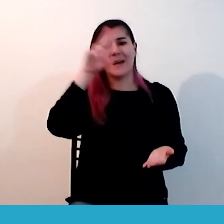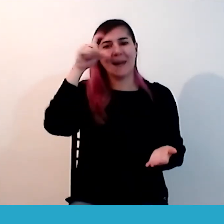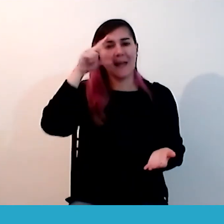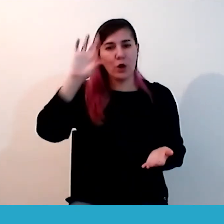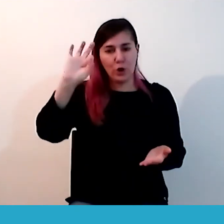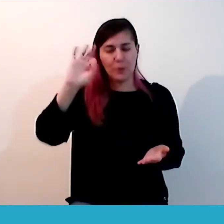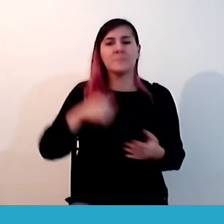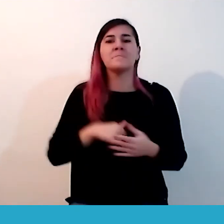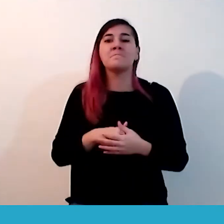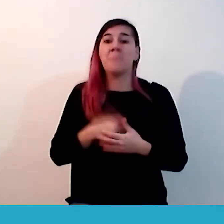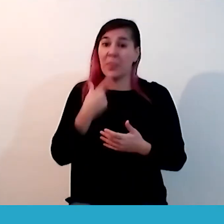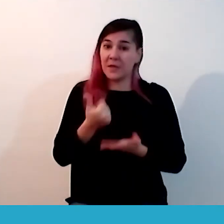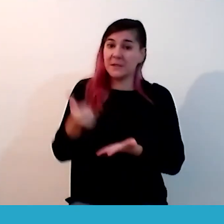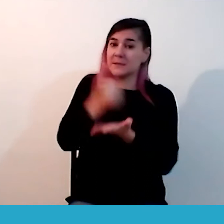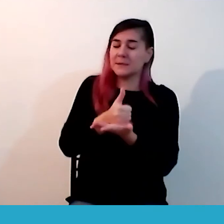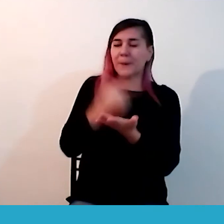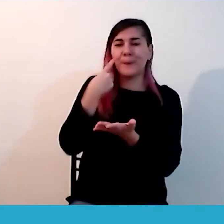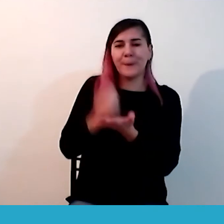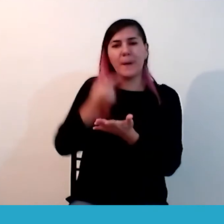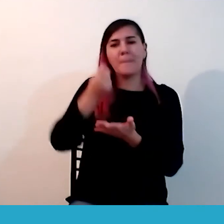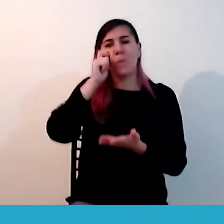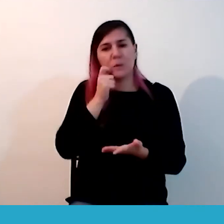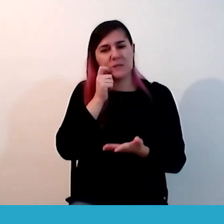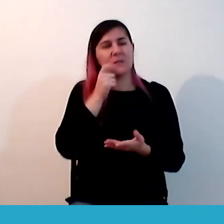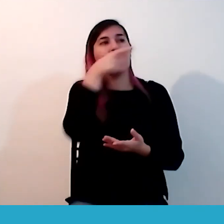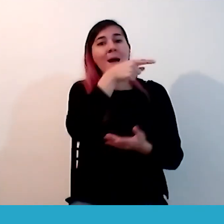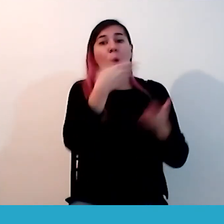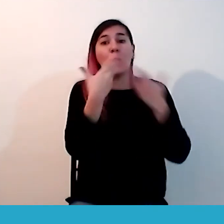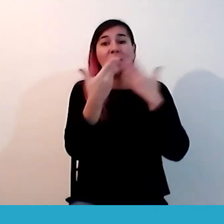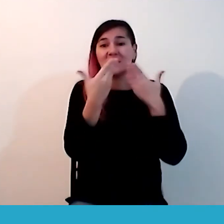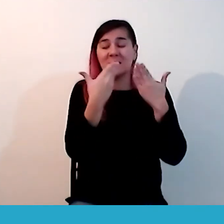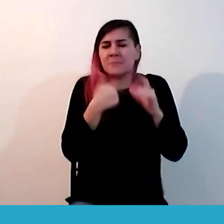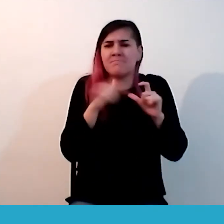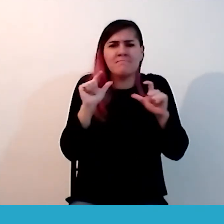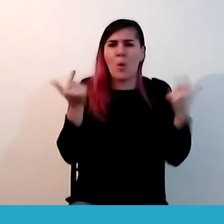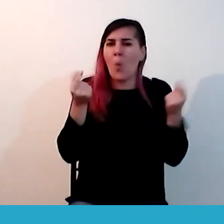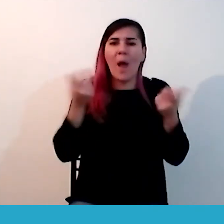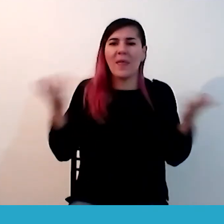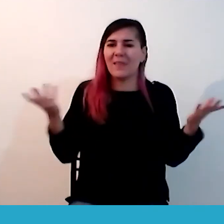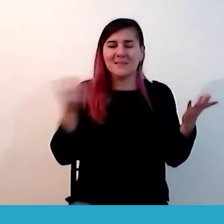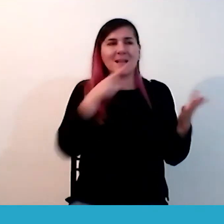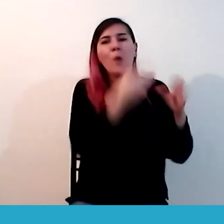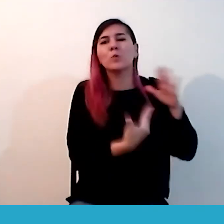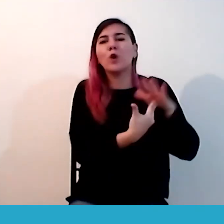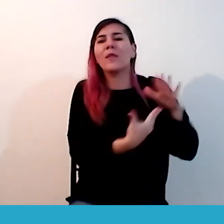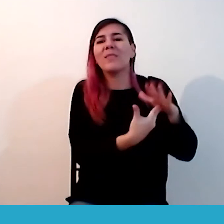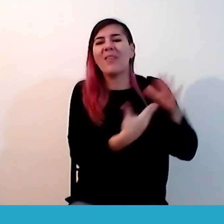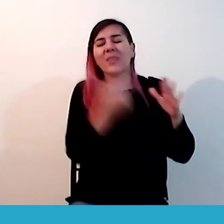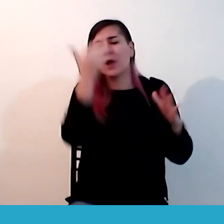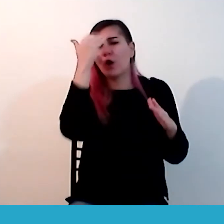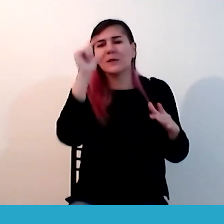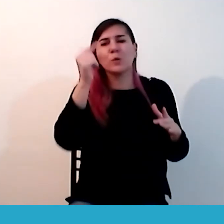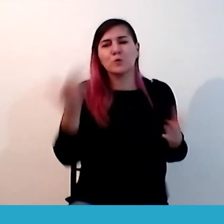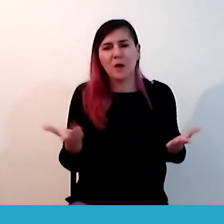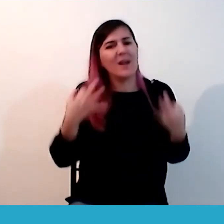ser habitante de Punilla. Considera que esta audiencia pública carece de toda validez, debiendo las autoridades declararla inconstitucional en cumplimiento